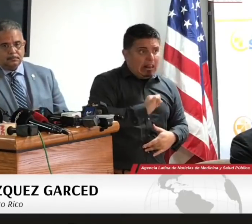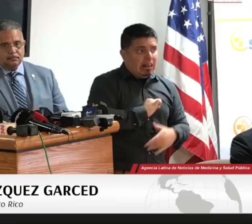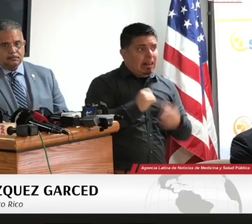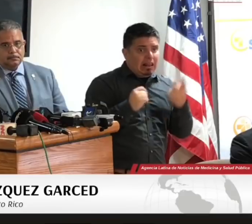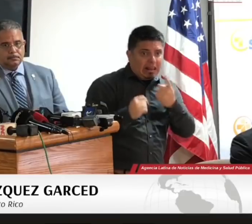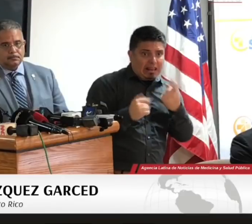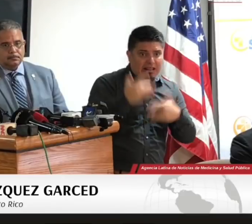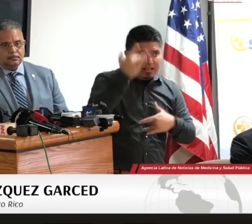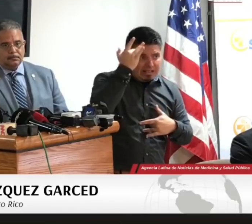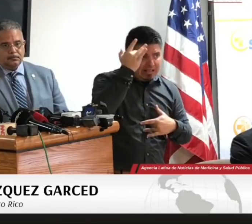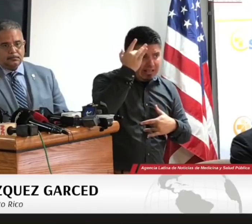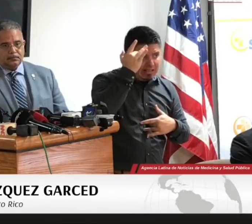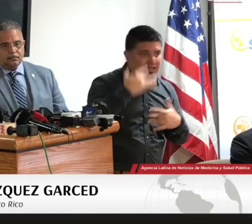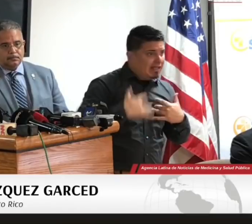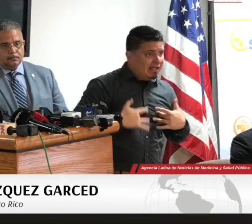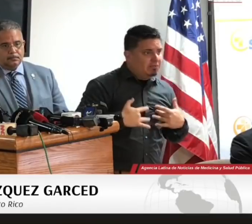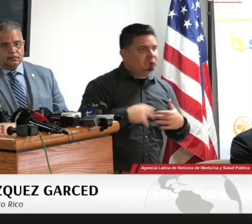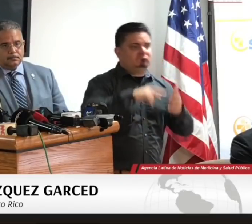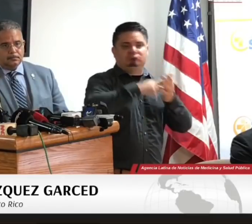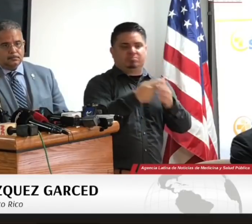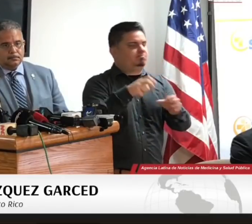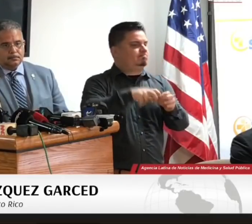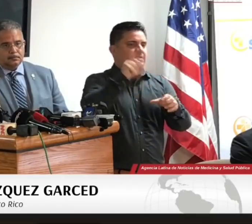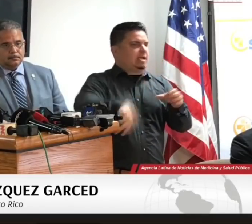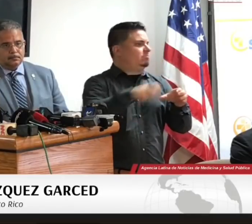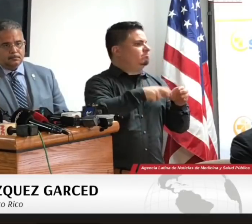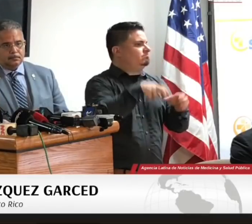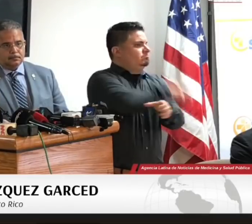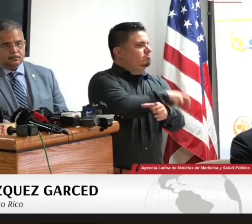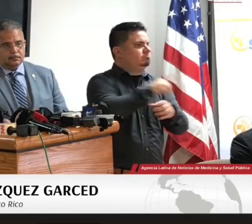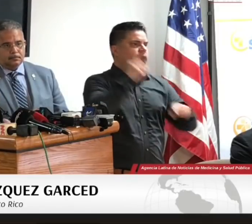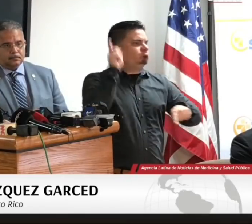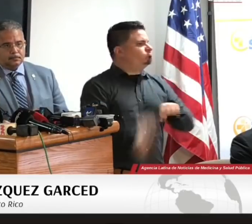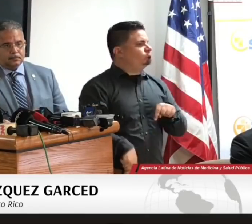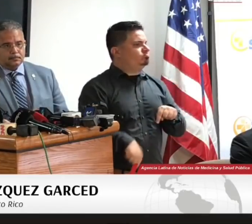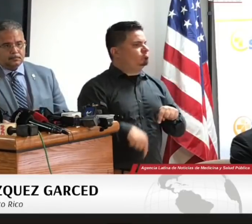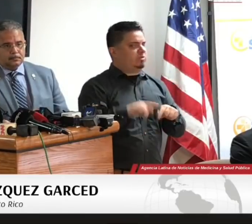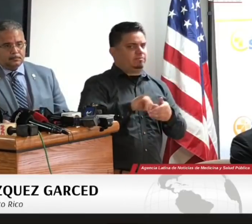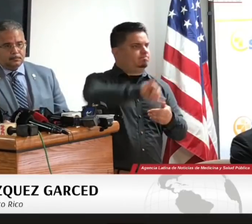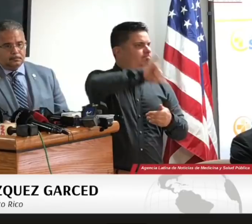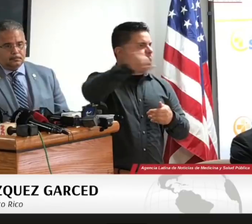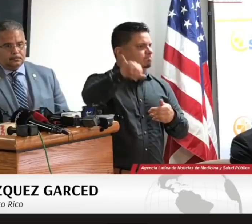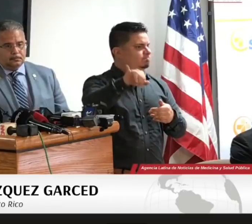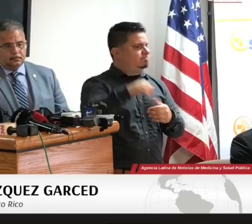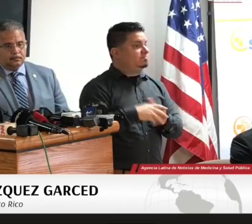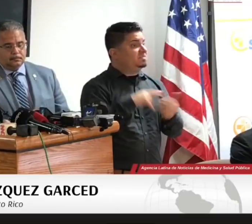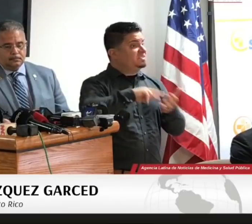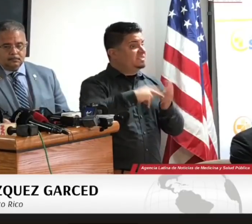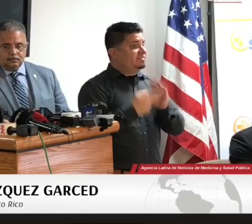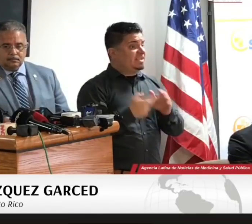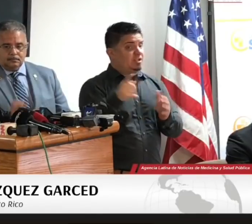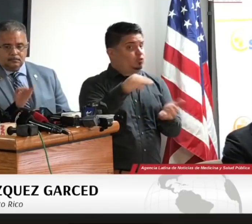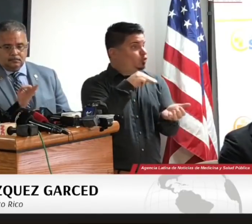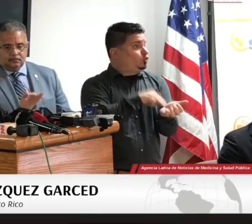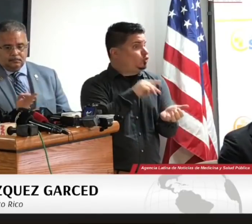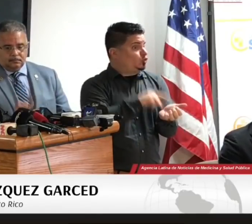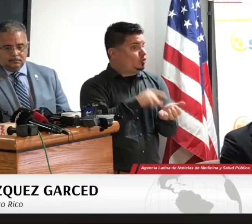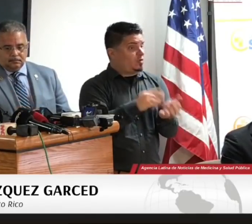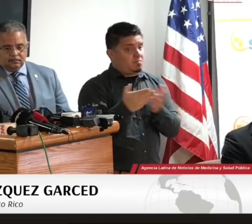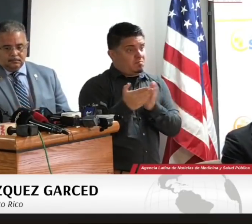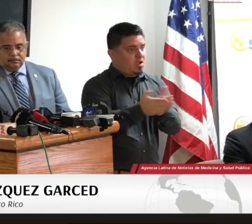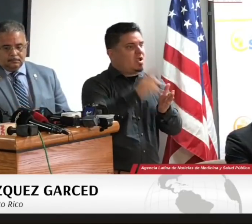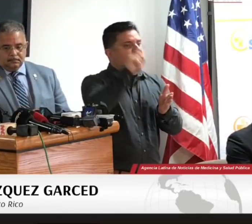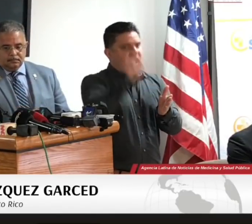podrá desembarcar en Puerto Rico. Absolutamente nadie. Así que es la responsabilidad de ese director médico de certificar que nadie